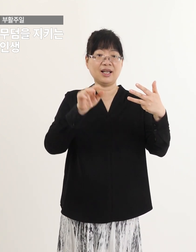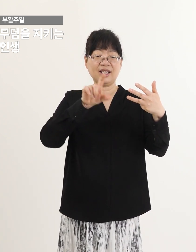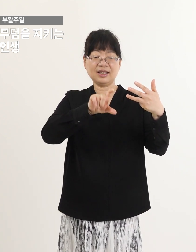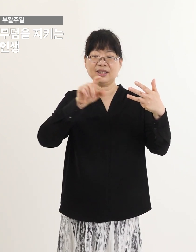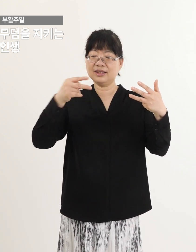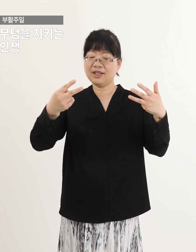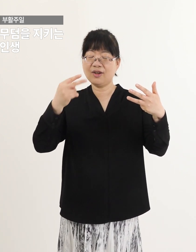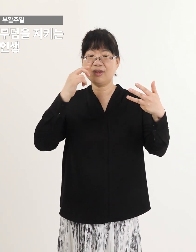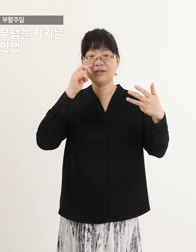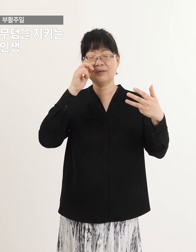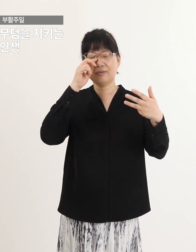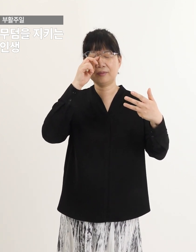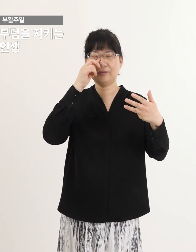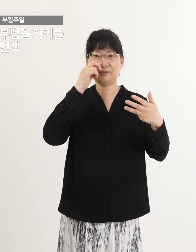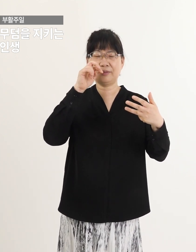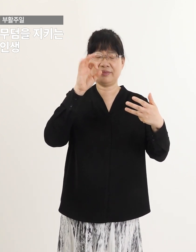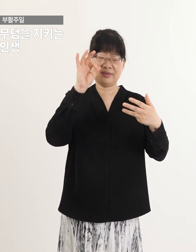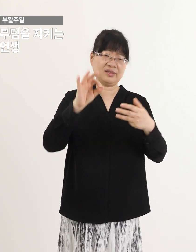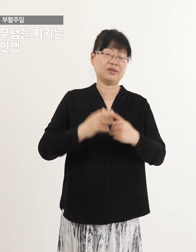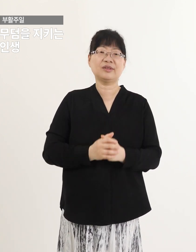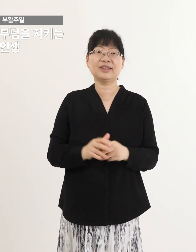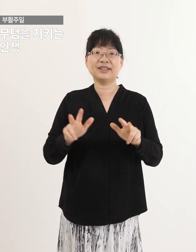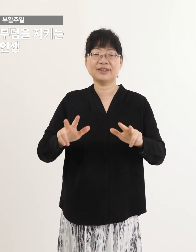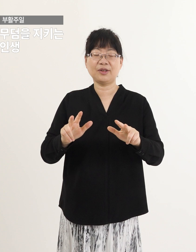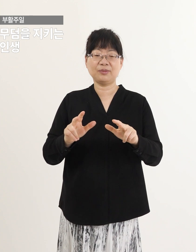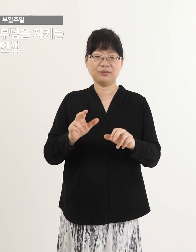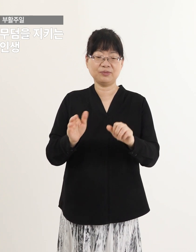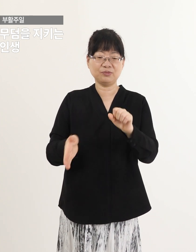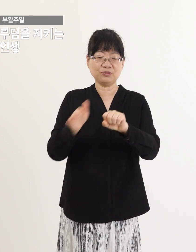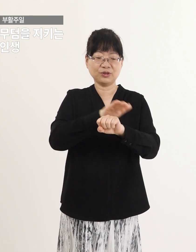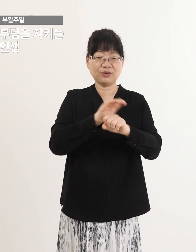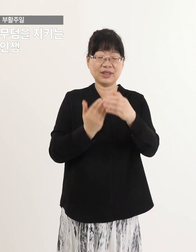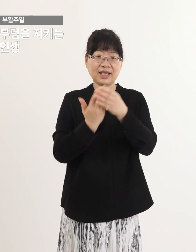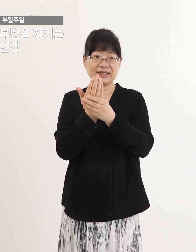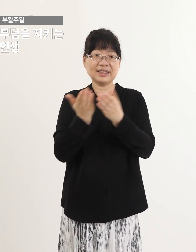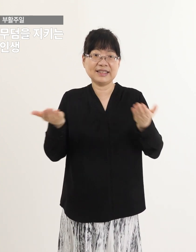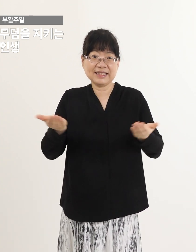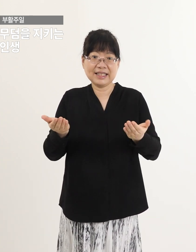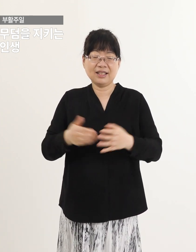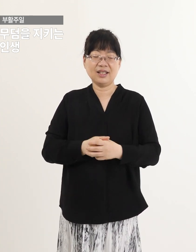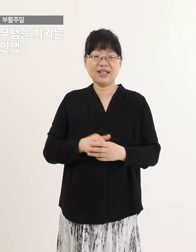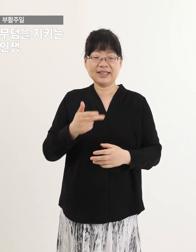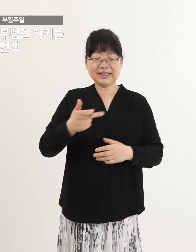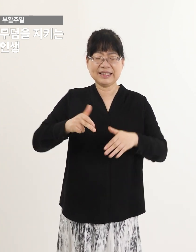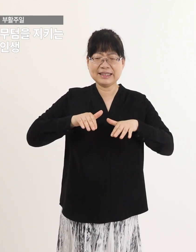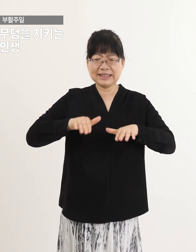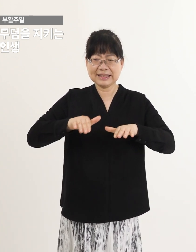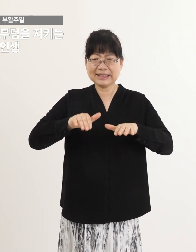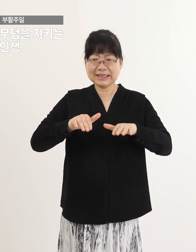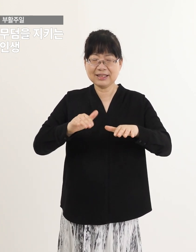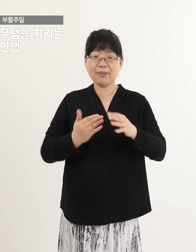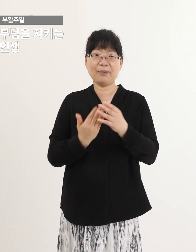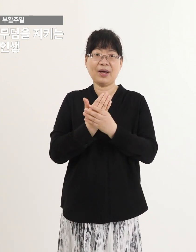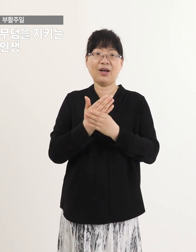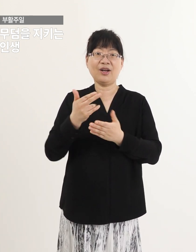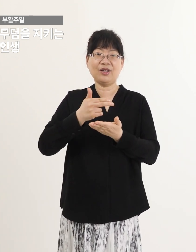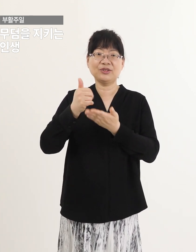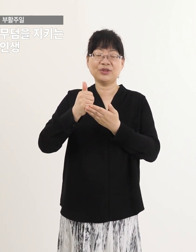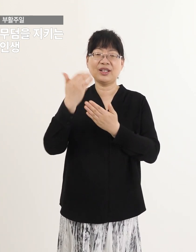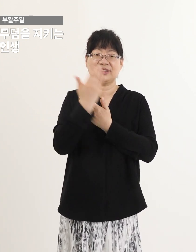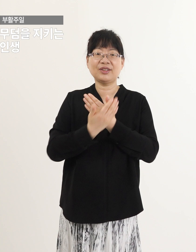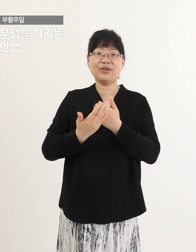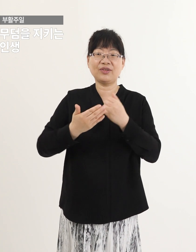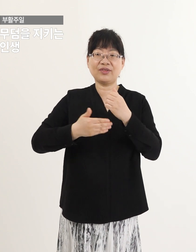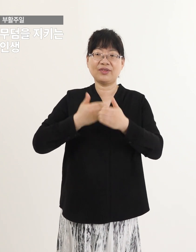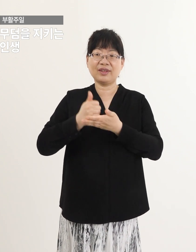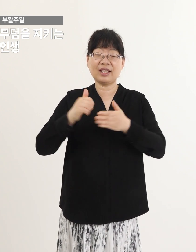보세요. 이제 무덤에서 일어난 일입니다. 큰 지진이 나며 주의 천사가 하늘로부터